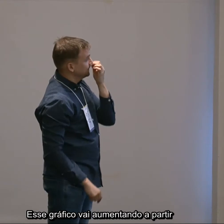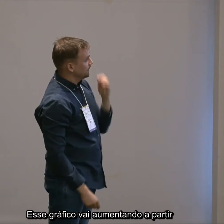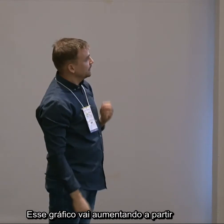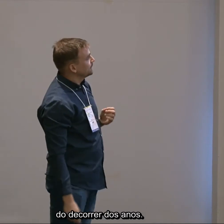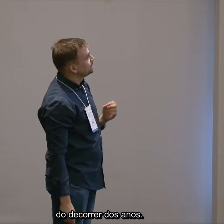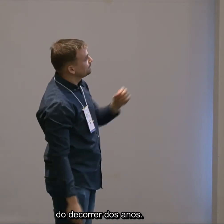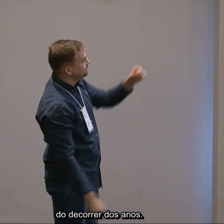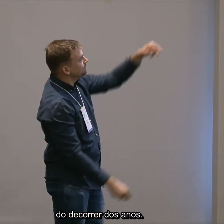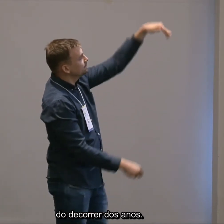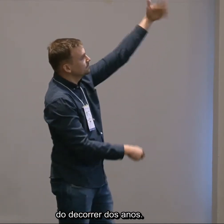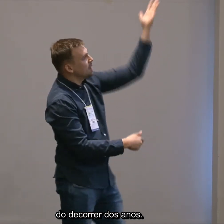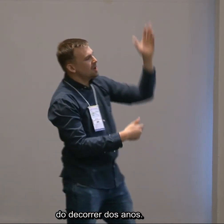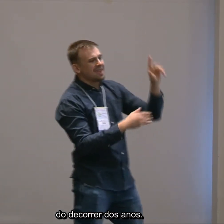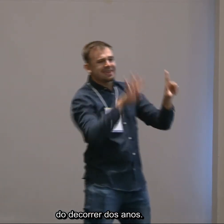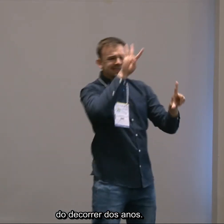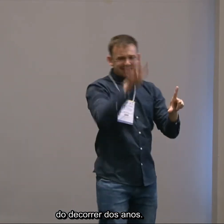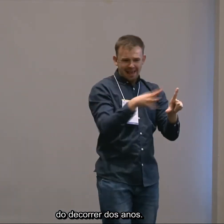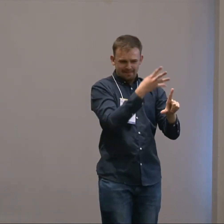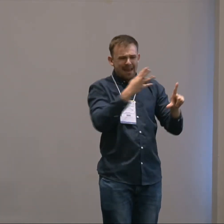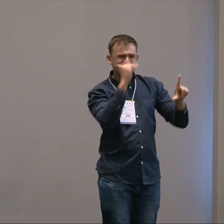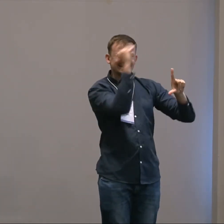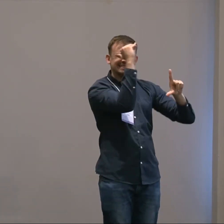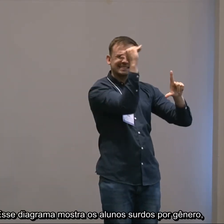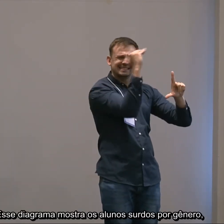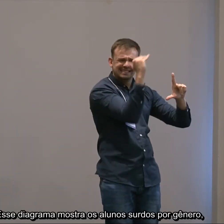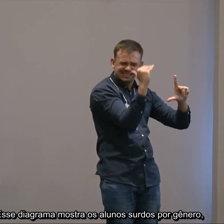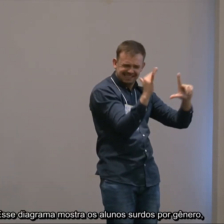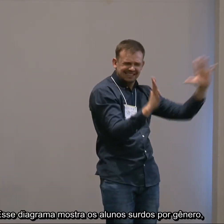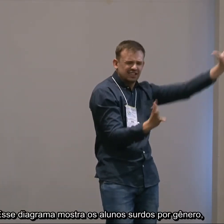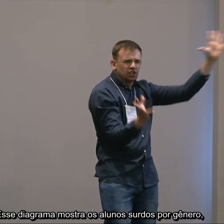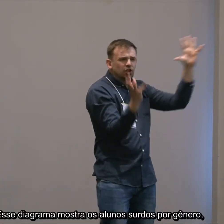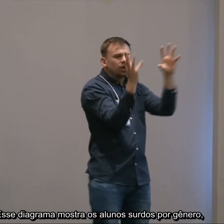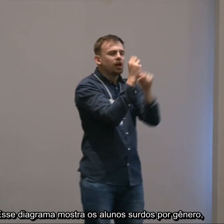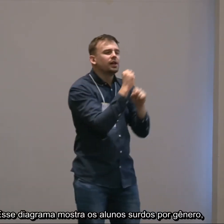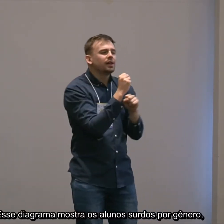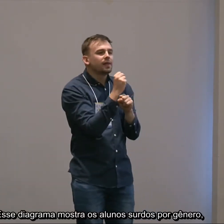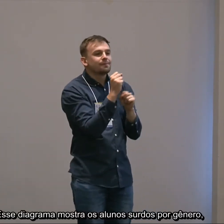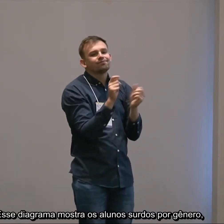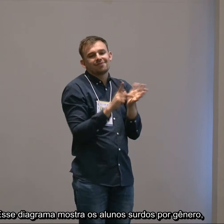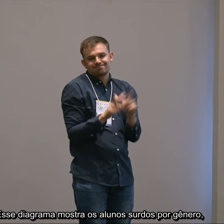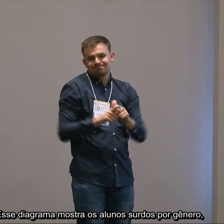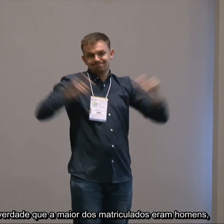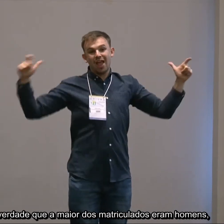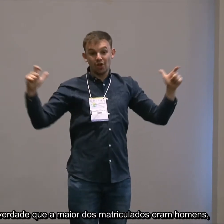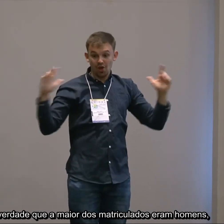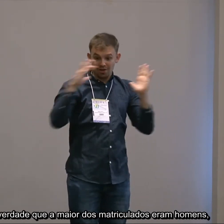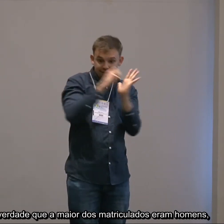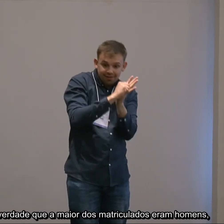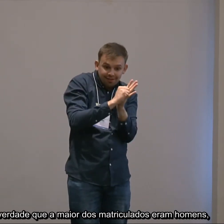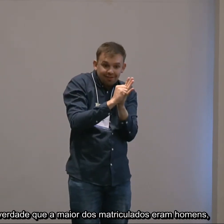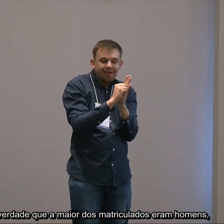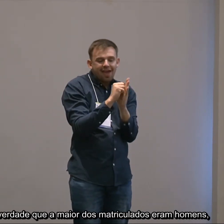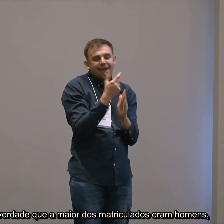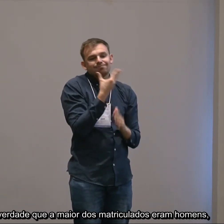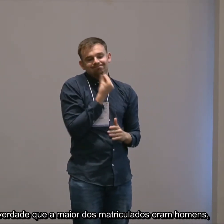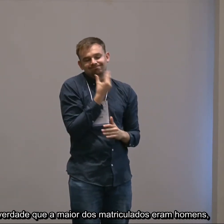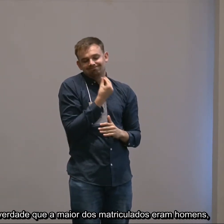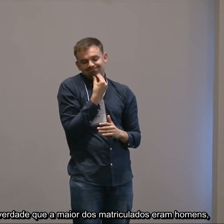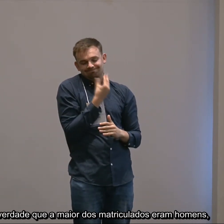a partir da decorrer dos anos esse diagrama mostra os alunos surdos por gênero é verdade que a maioria dos matriculados eram